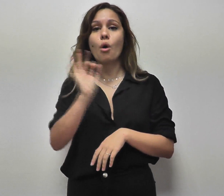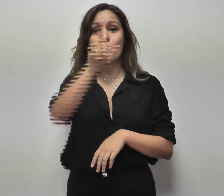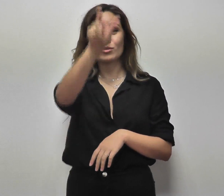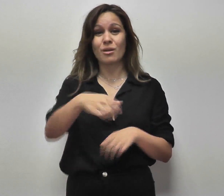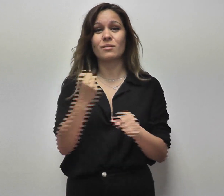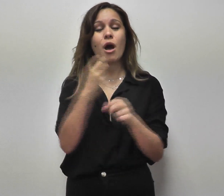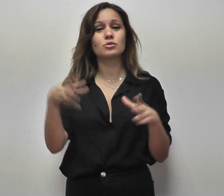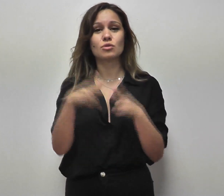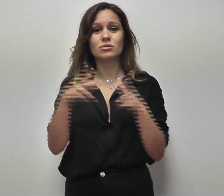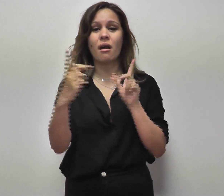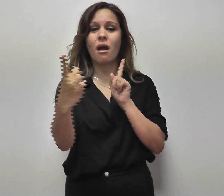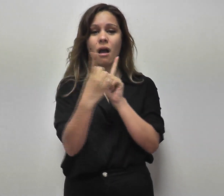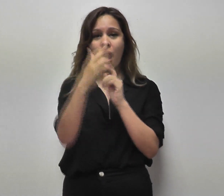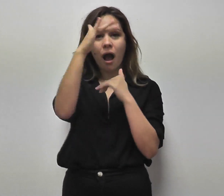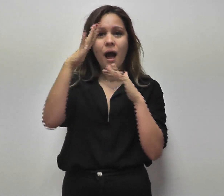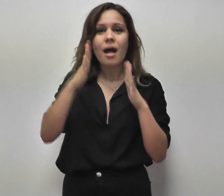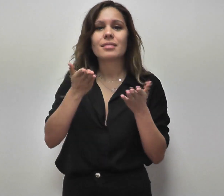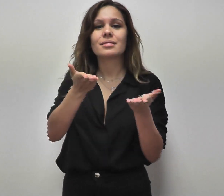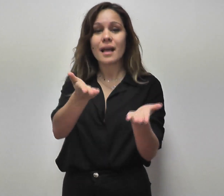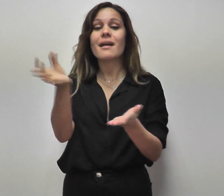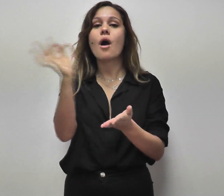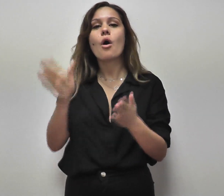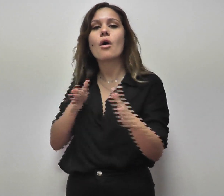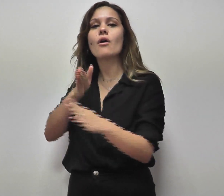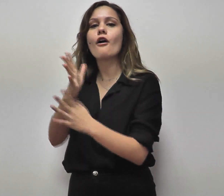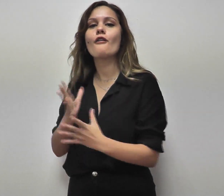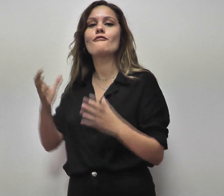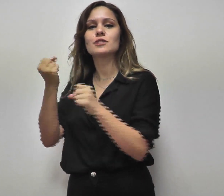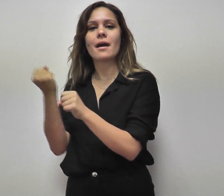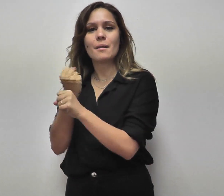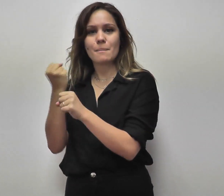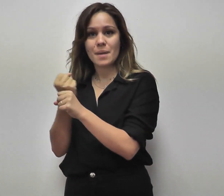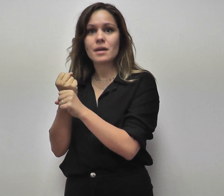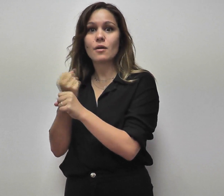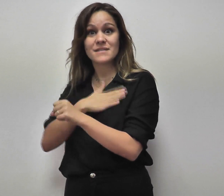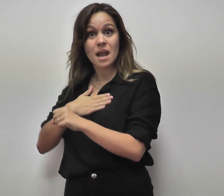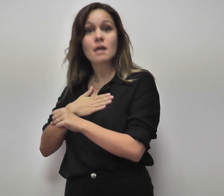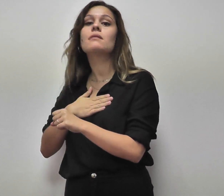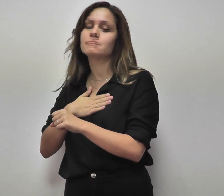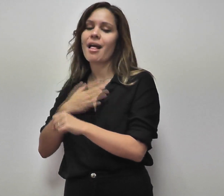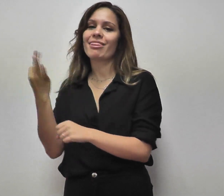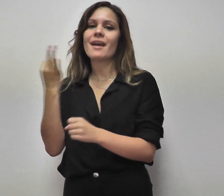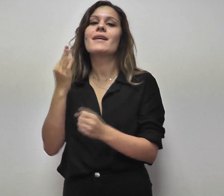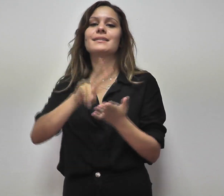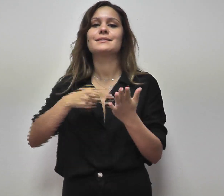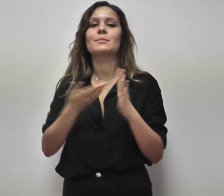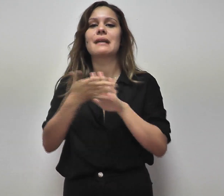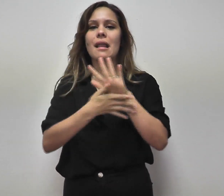gestión que te atienda una trabajadora social o acudir a la bolsa de empleo, debe